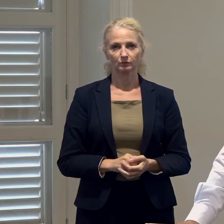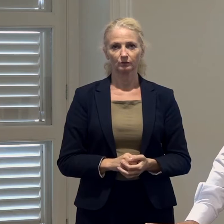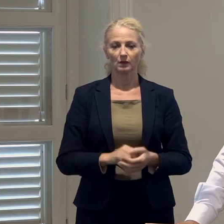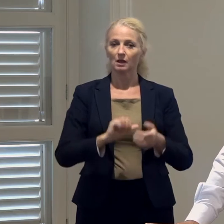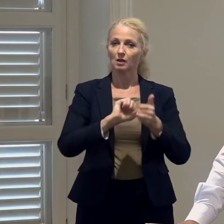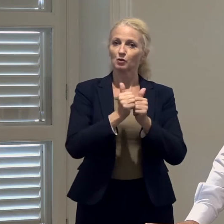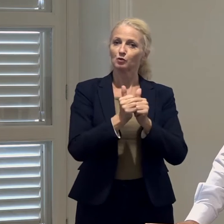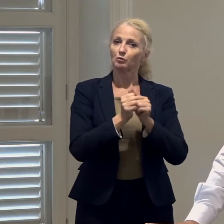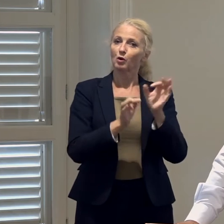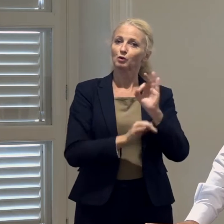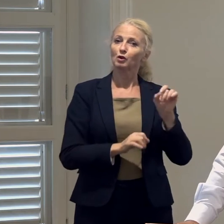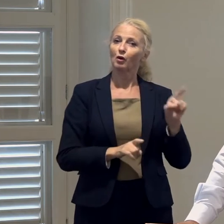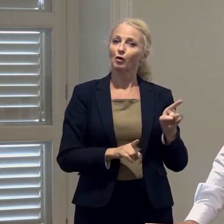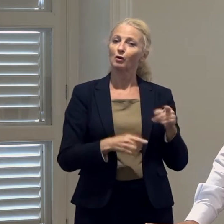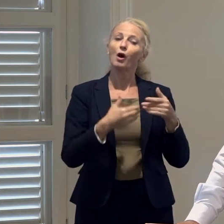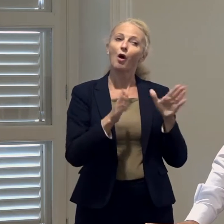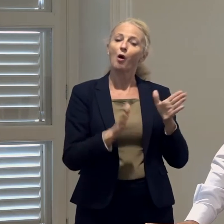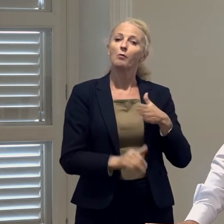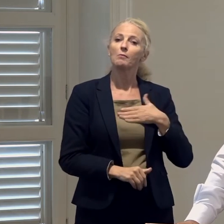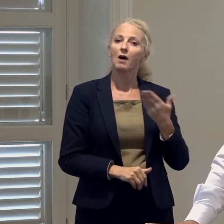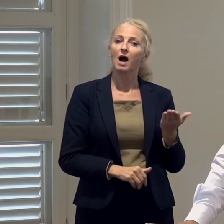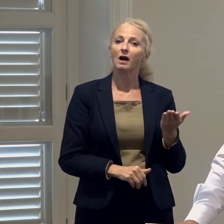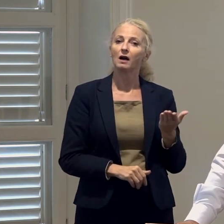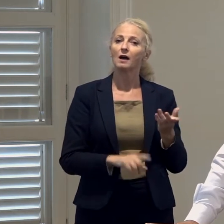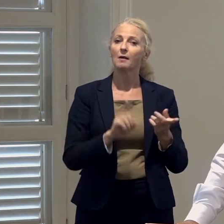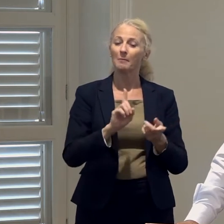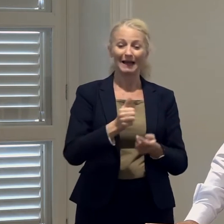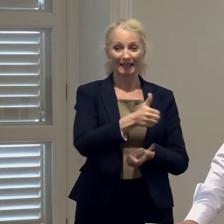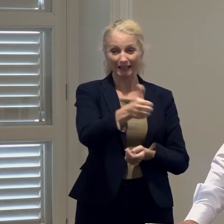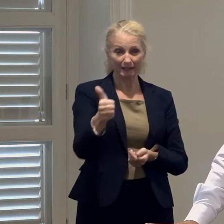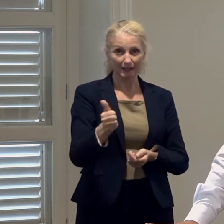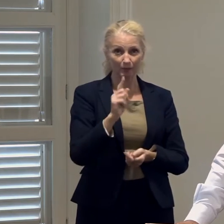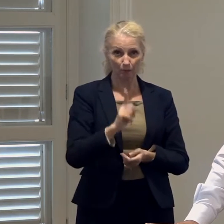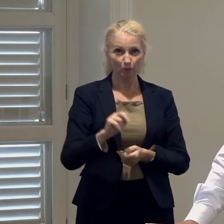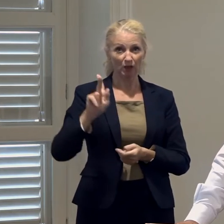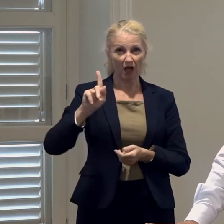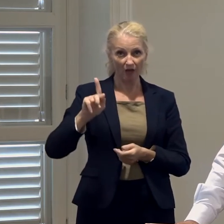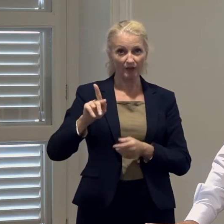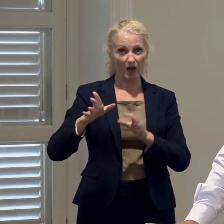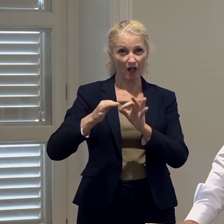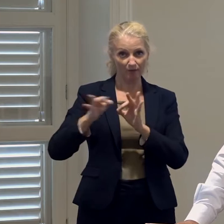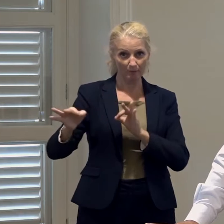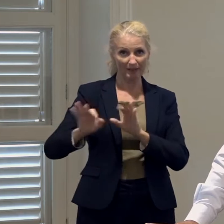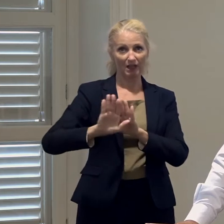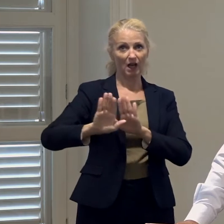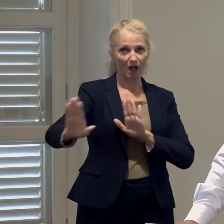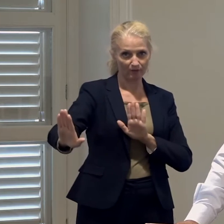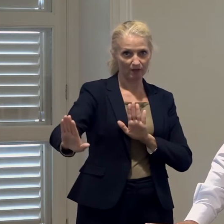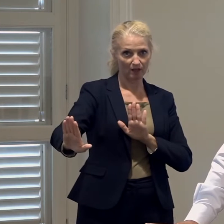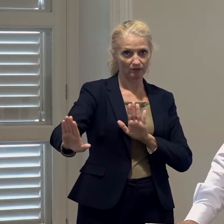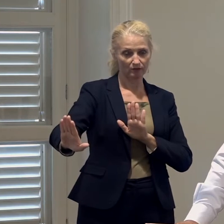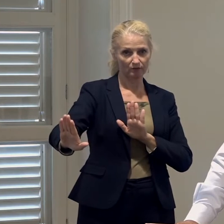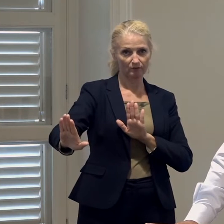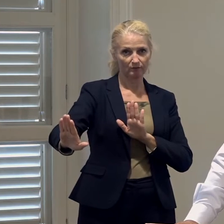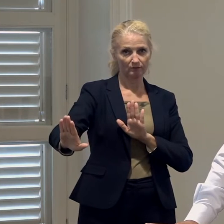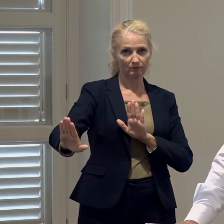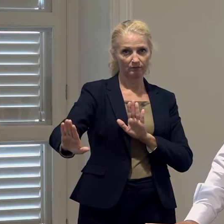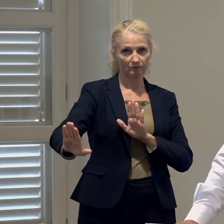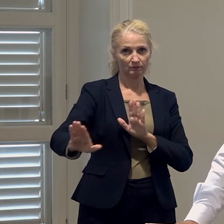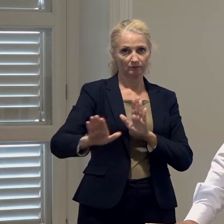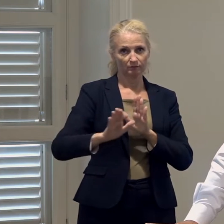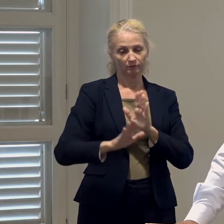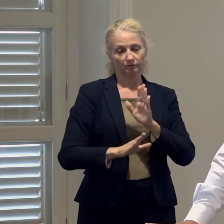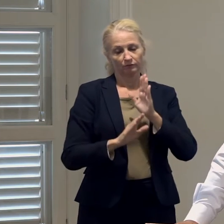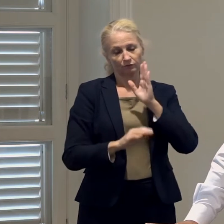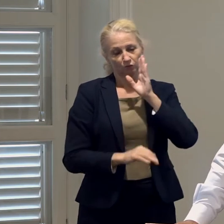Sportscholen kunnen open blijven zolang alle aanwezigen die 1,5 meter afstand kunnen houden. Het dringende advies